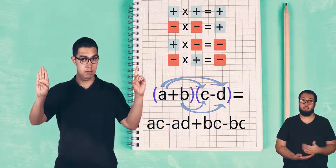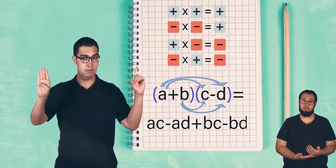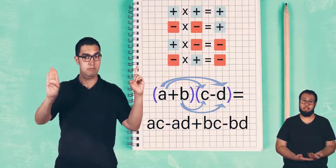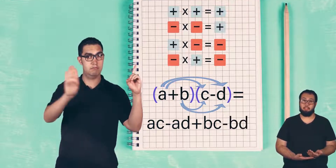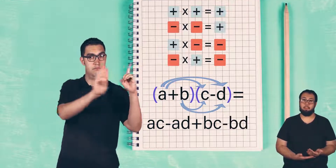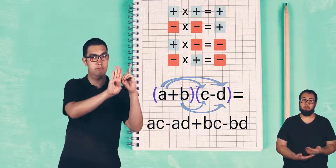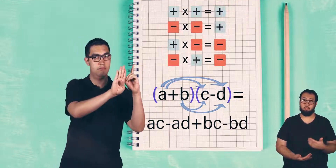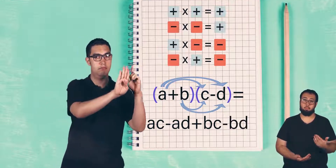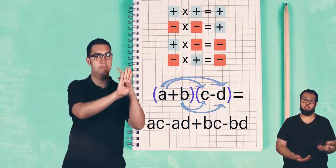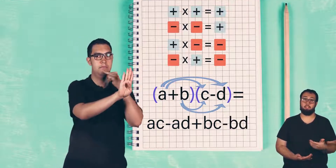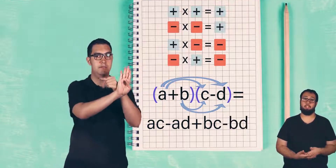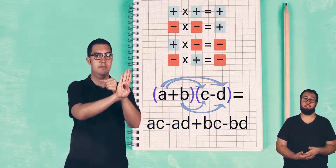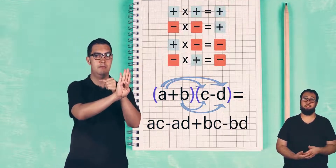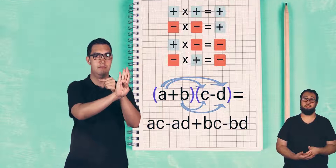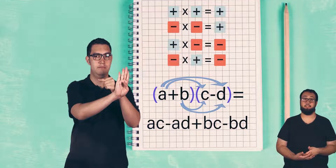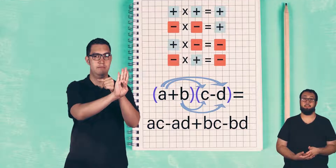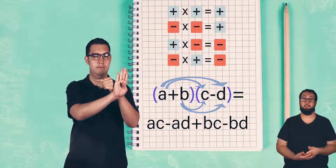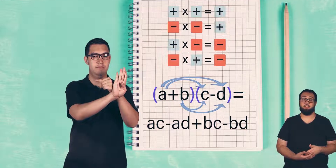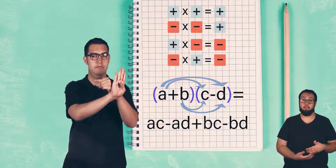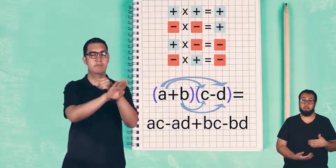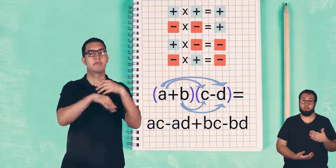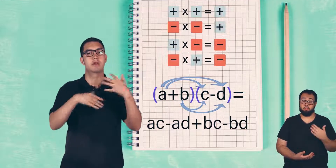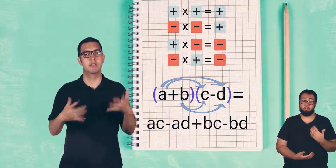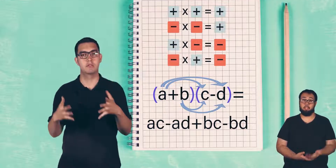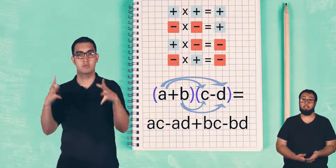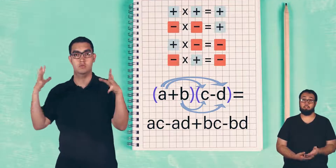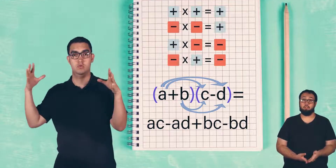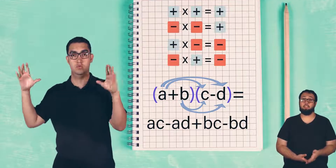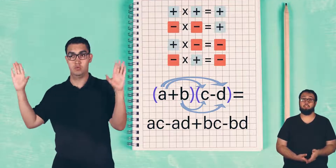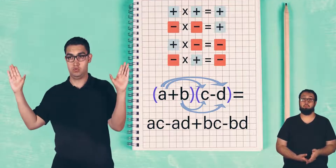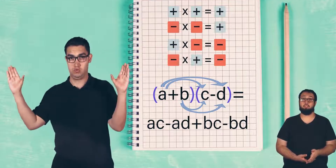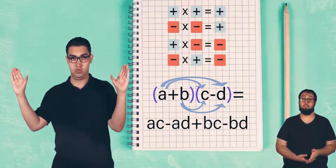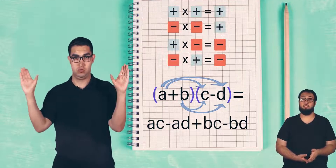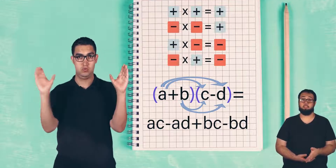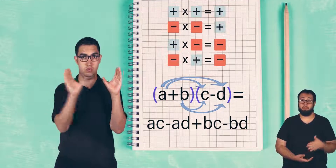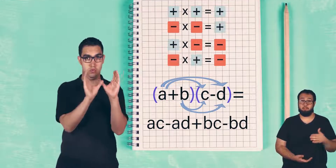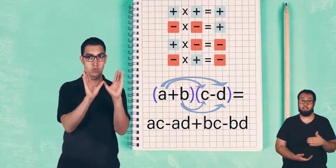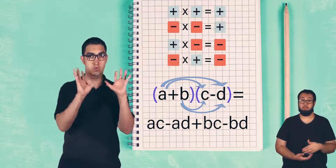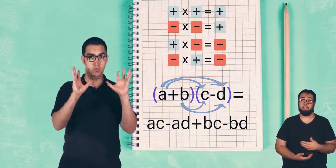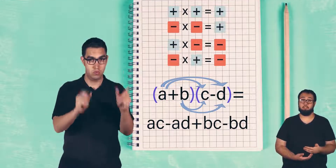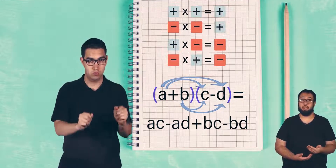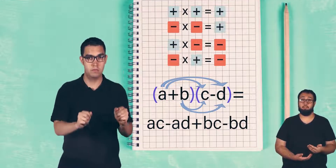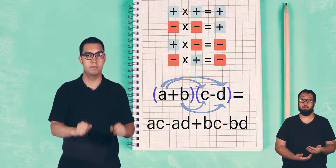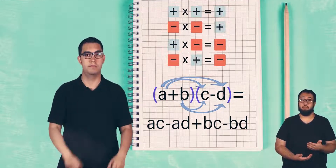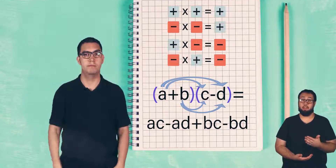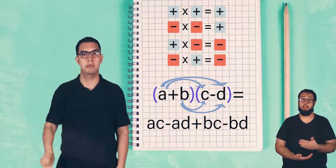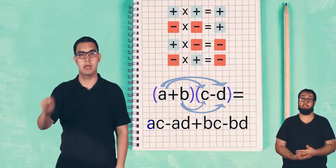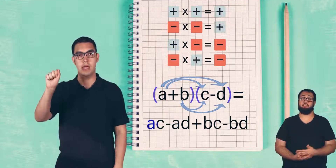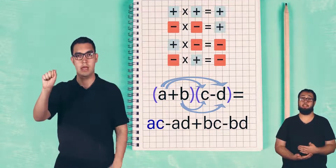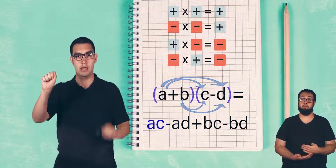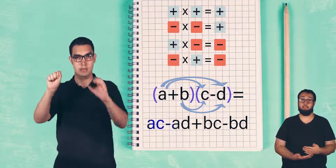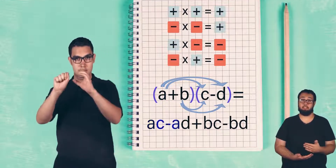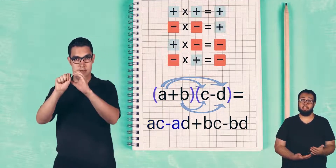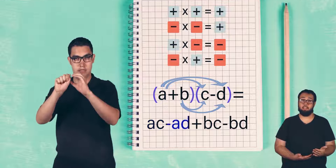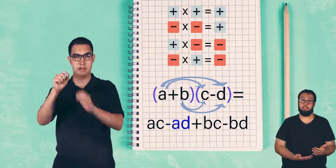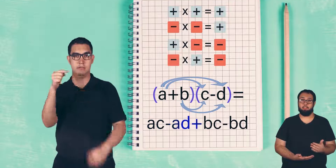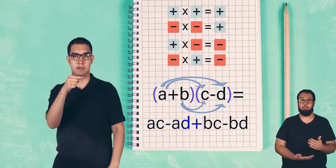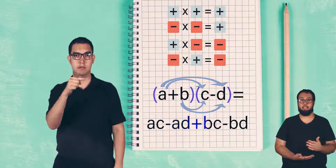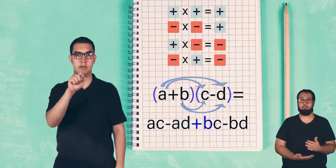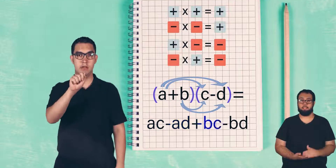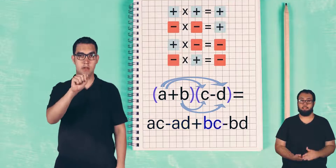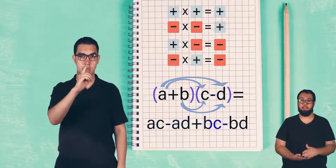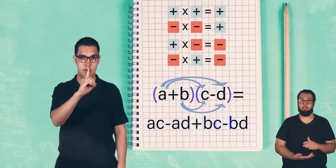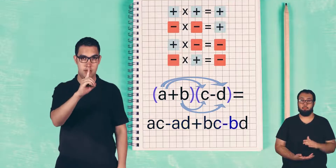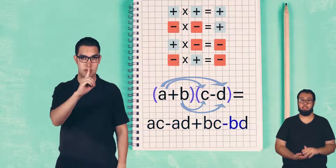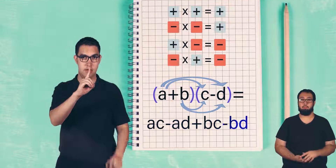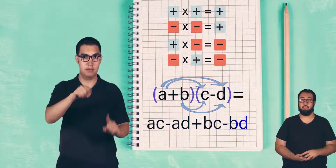igual a menos BD, pois possuem sinais diferentes. Juntando as duas distribuições, obtemos o resultado: AC menos AD